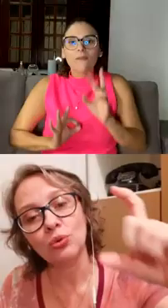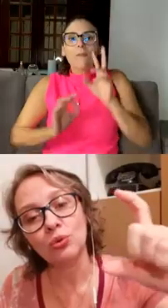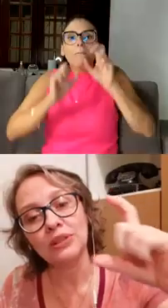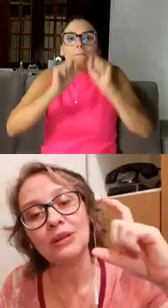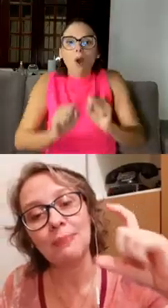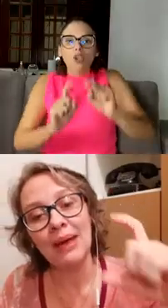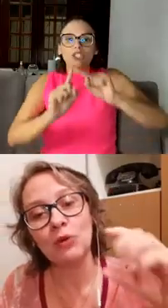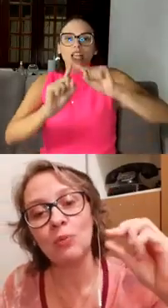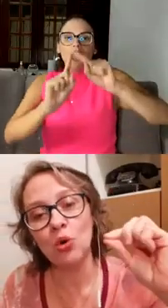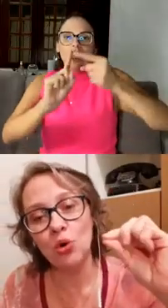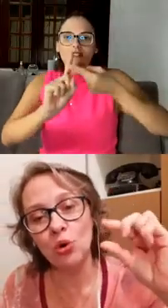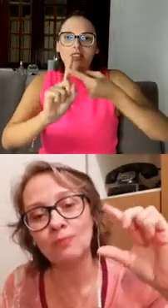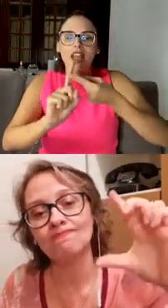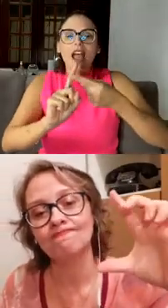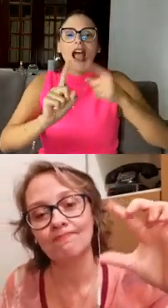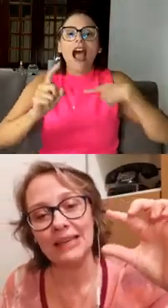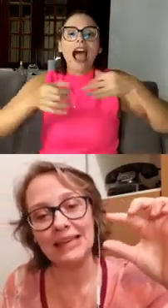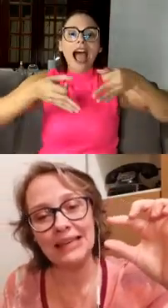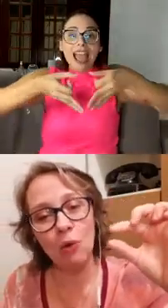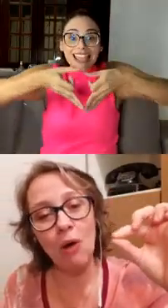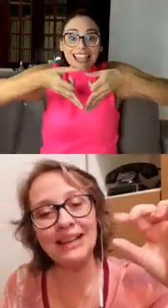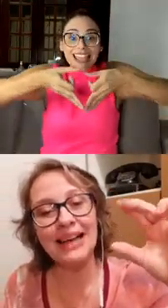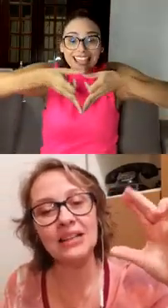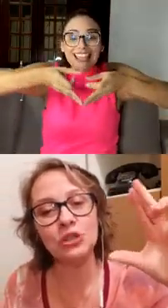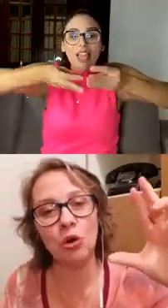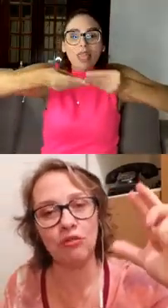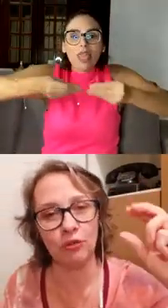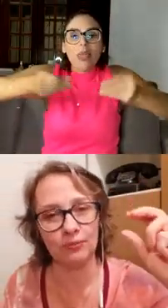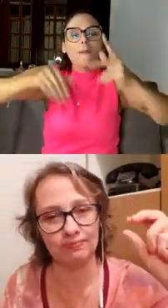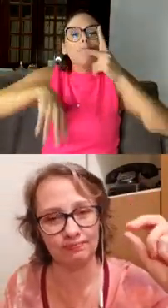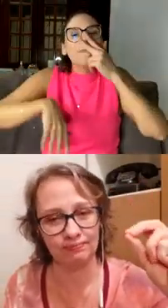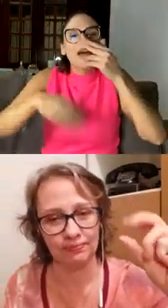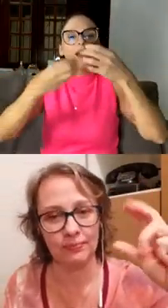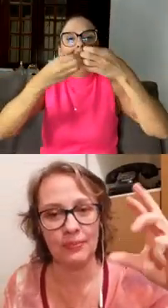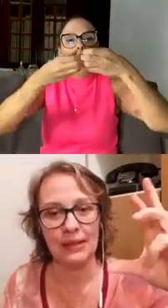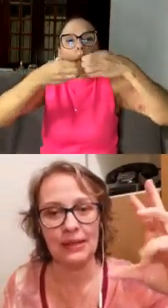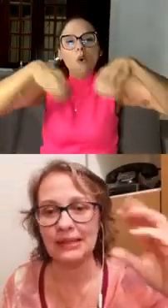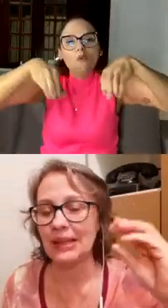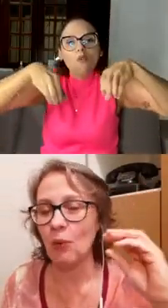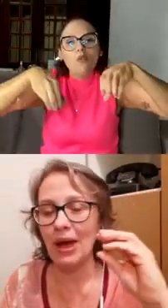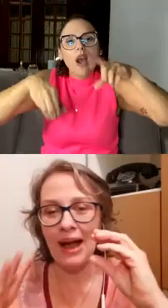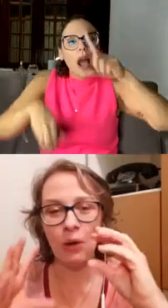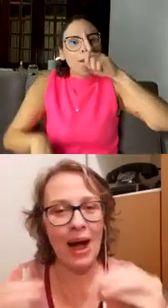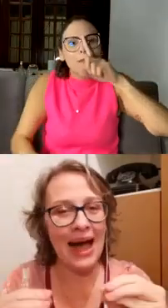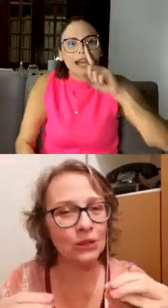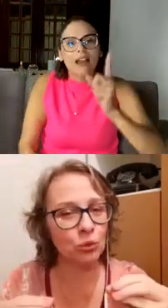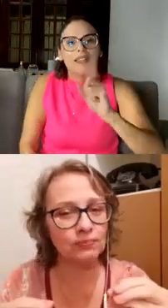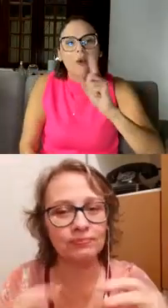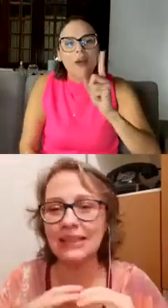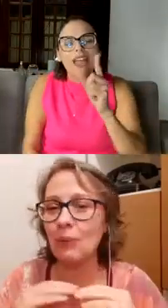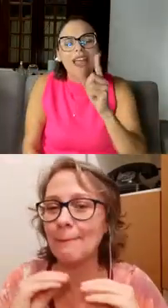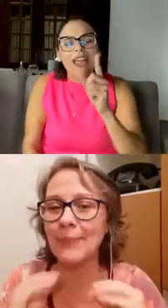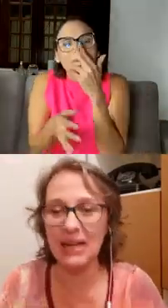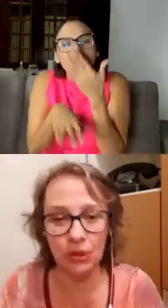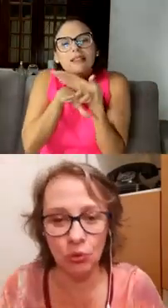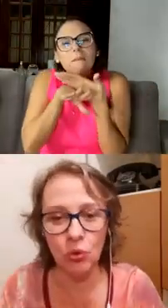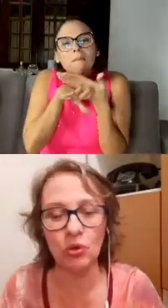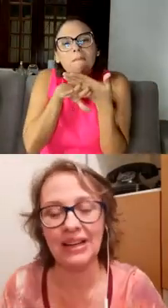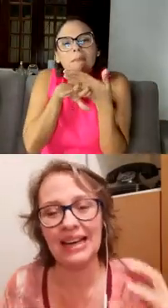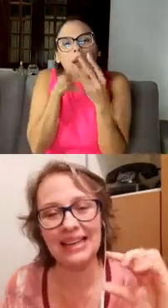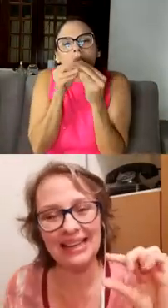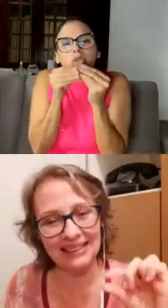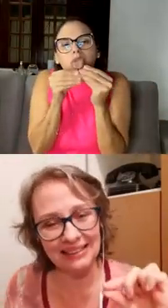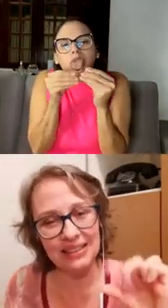colo do útero libera um muco igual clara de ovo. Não é aguado, não é